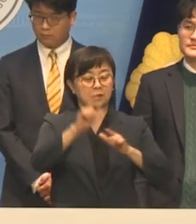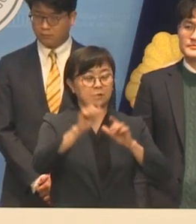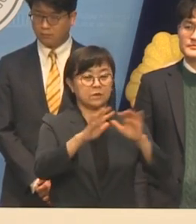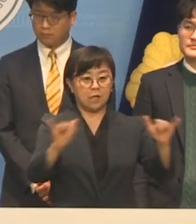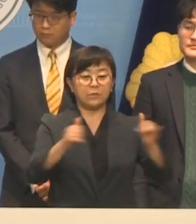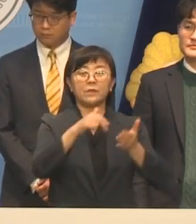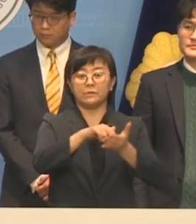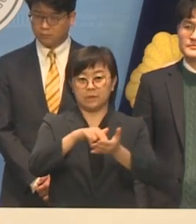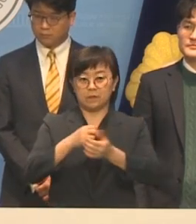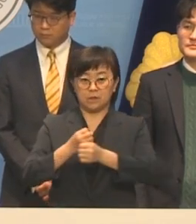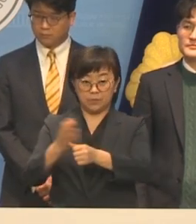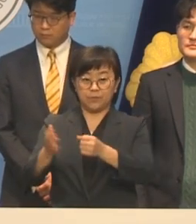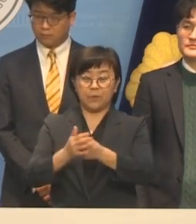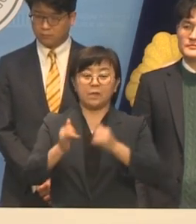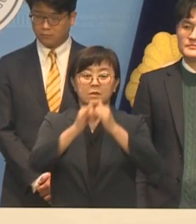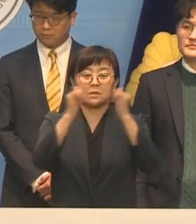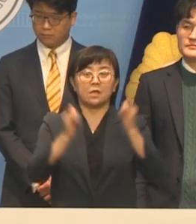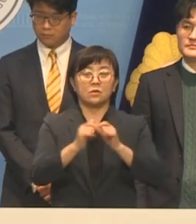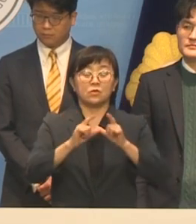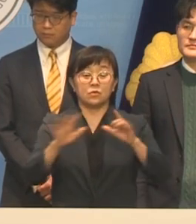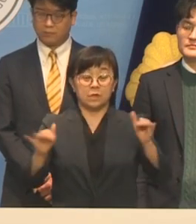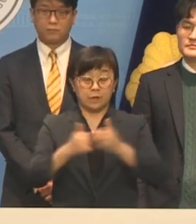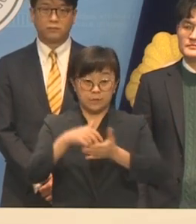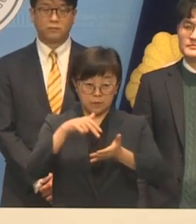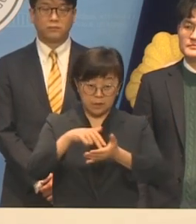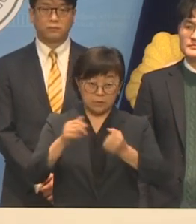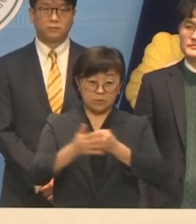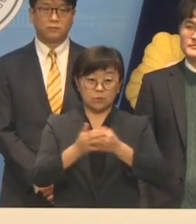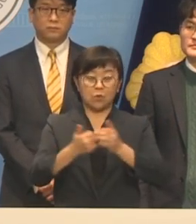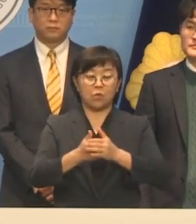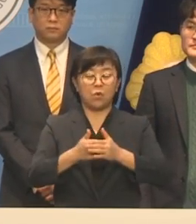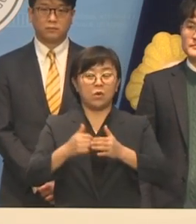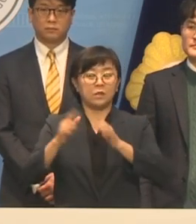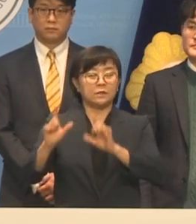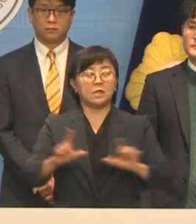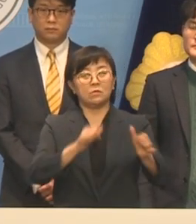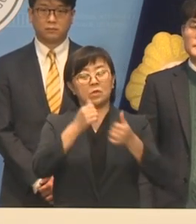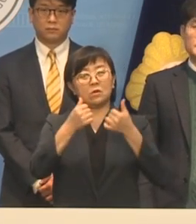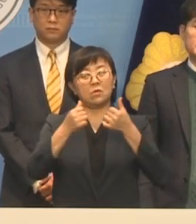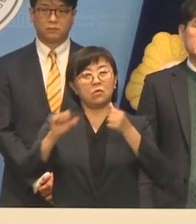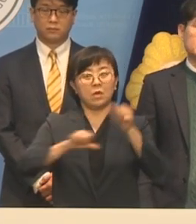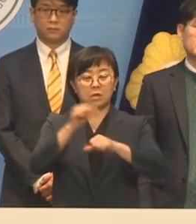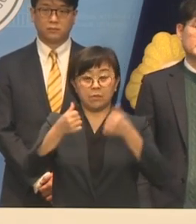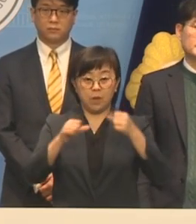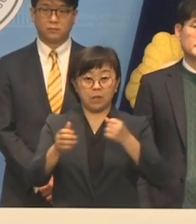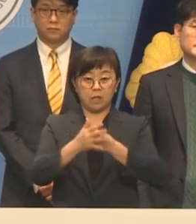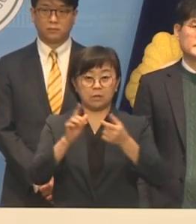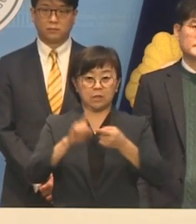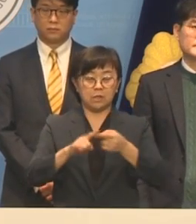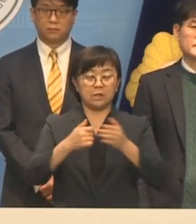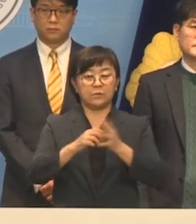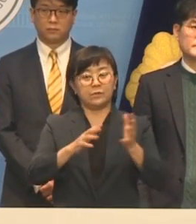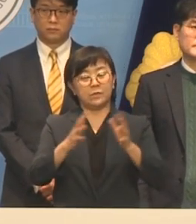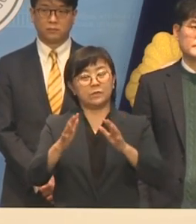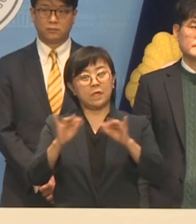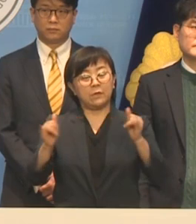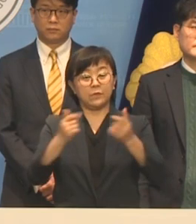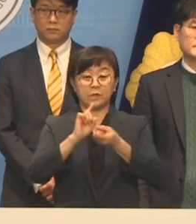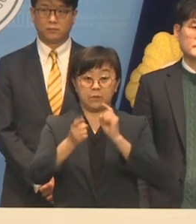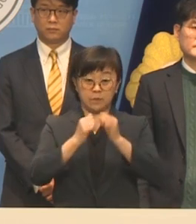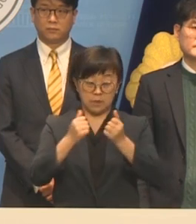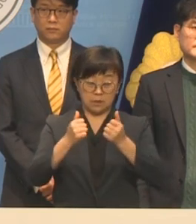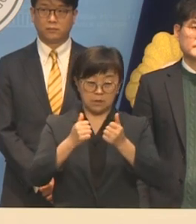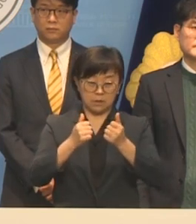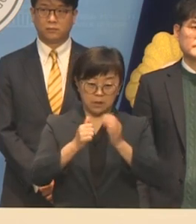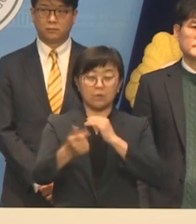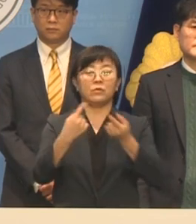사람들의 목소리, 사회적 소수자의 목소리, 생태 파괴로 소리도 없이 쓰러져가는 무생명들의 목소리를 대변하기 위해